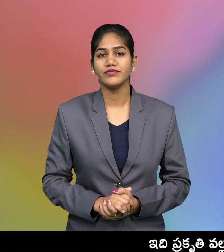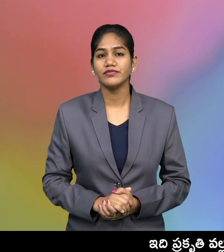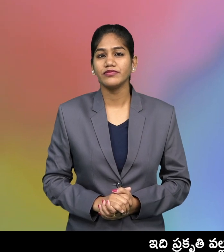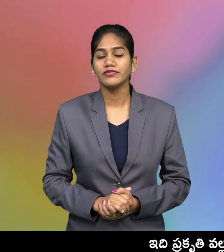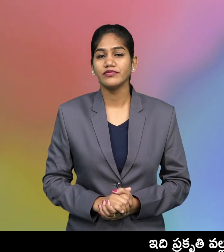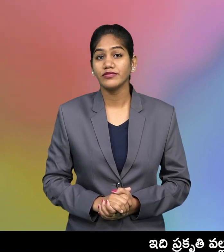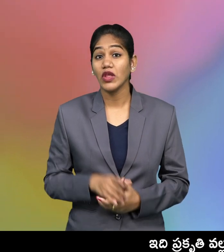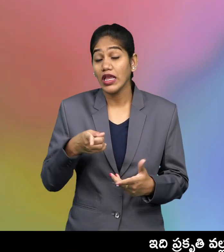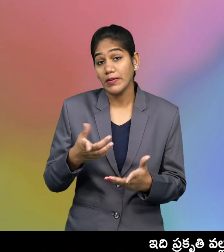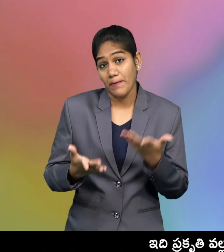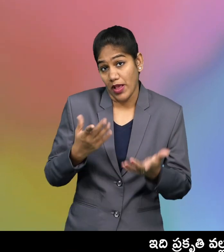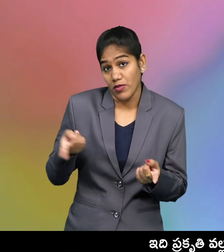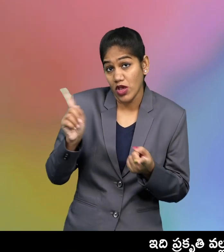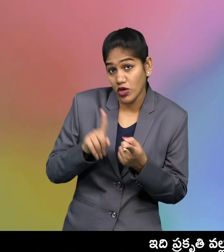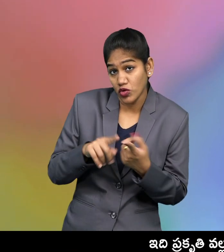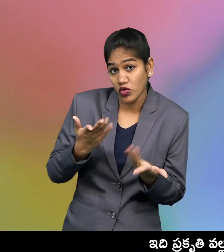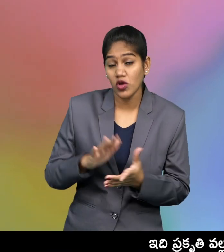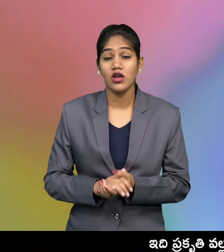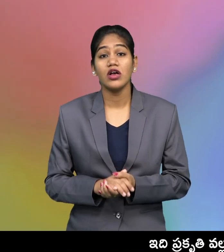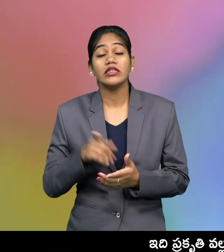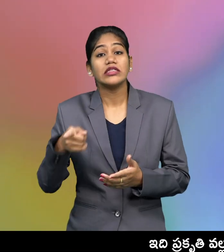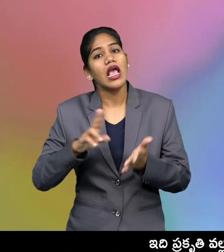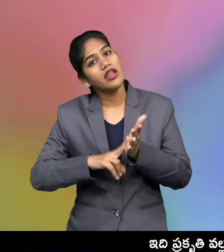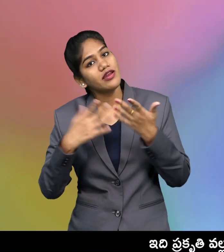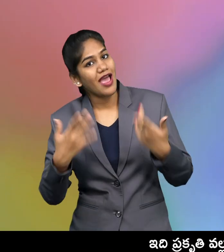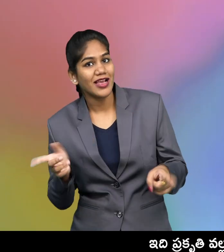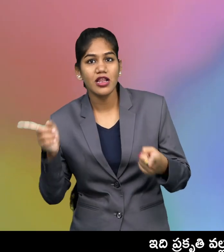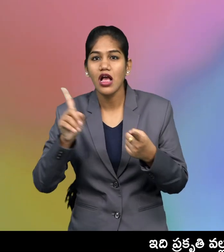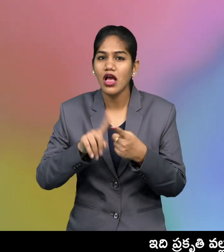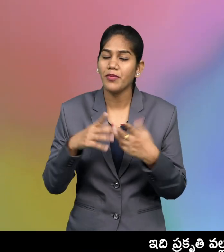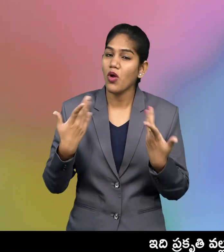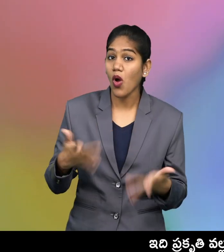ఇది ప్రకృతి వల్ల కావచ్చు, లేదా మనిషి చేసిన తప్పుల వల్ల కావచ్చు.